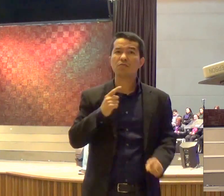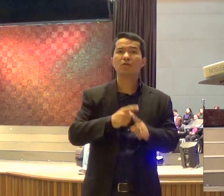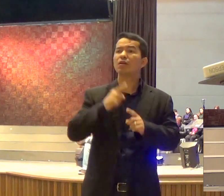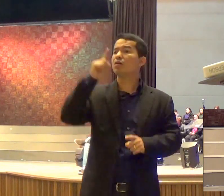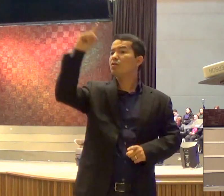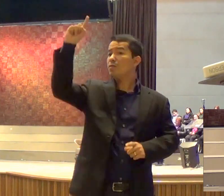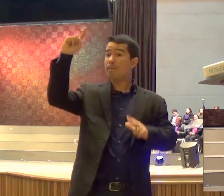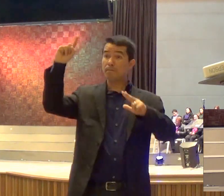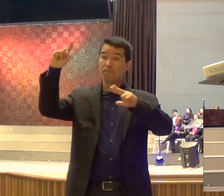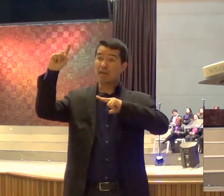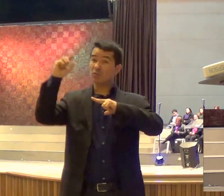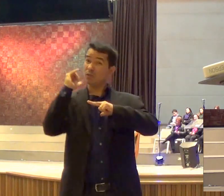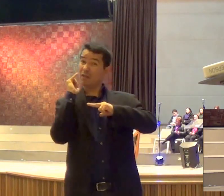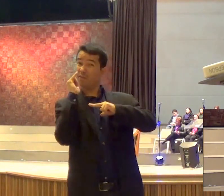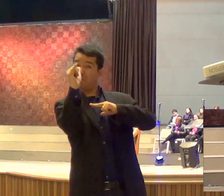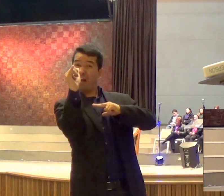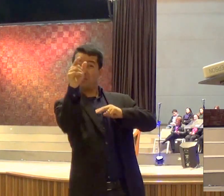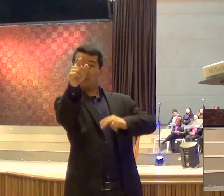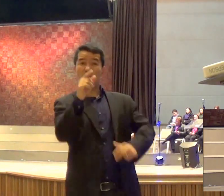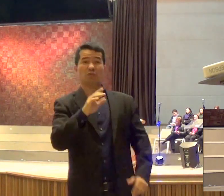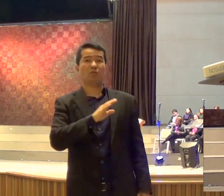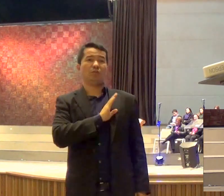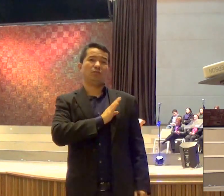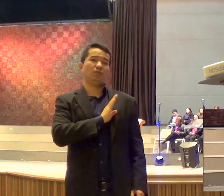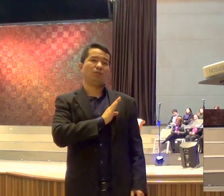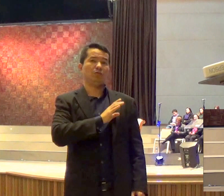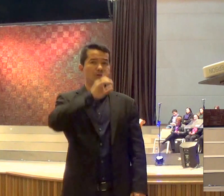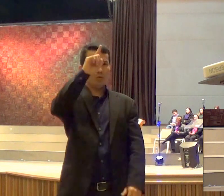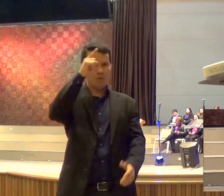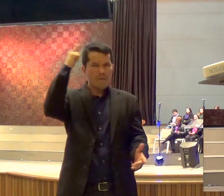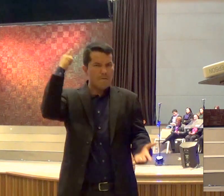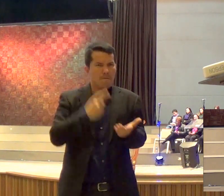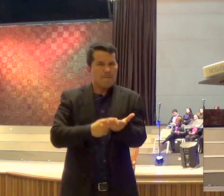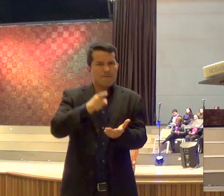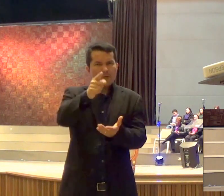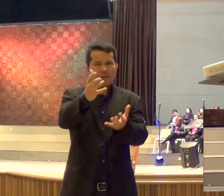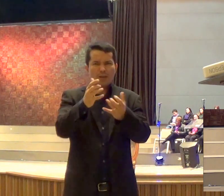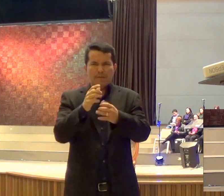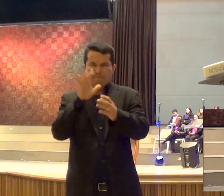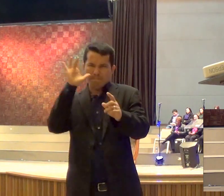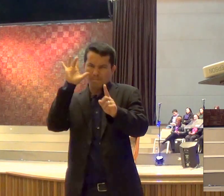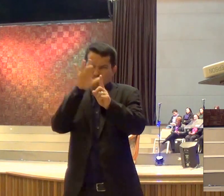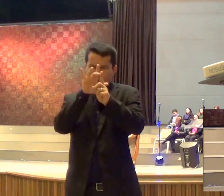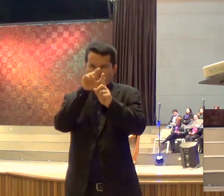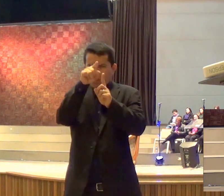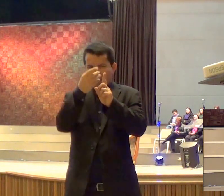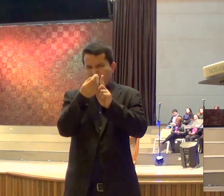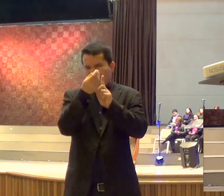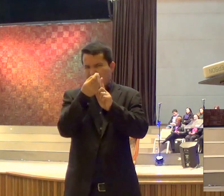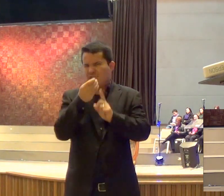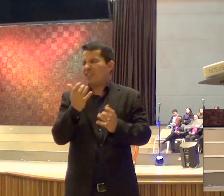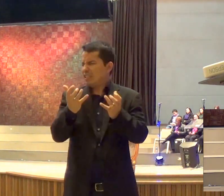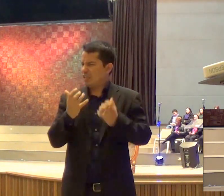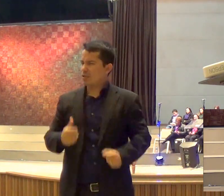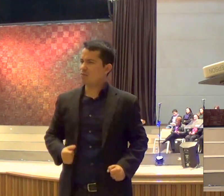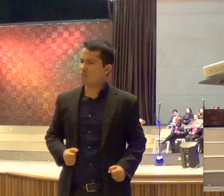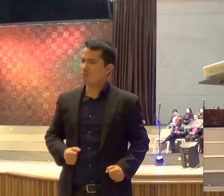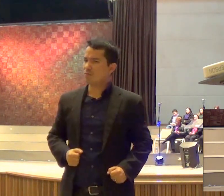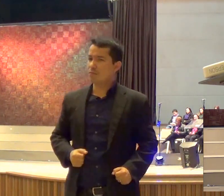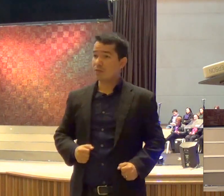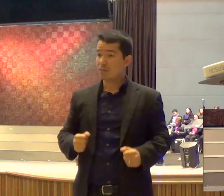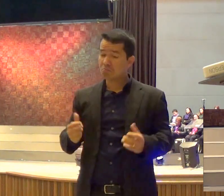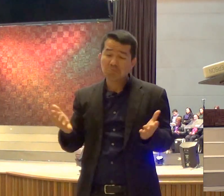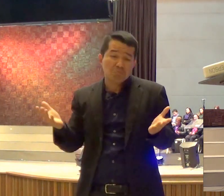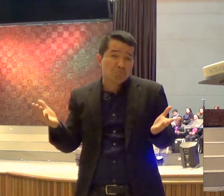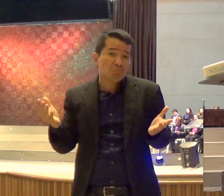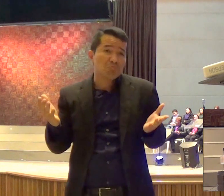ao seu coração ele marcou encontro com você ele quer tratar algo na sua vida isso eu quero fazer um convite